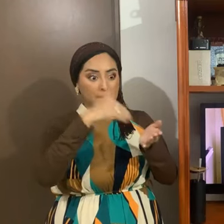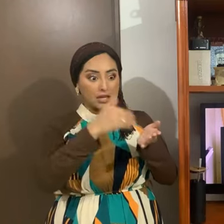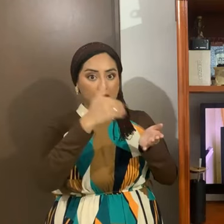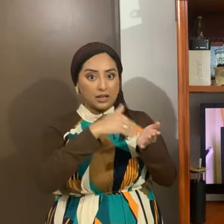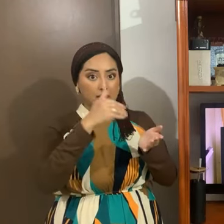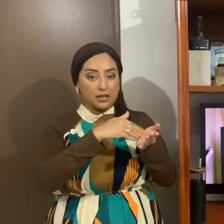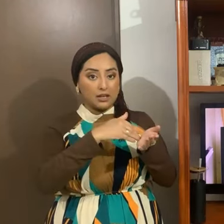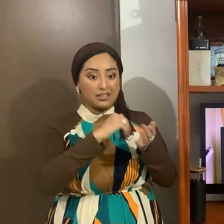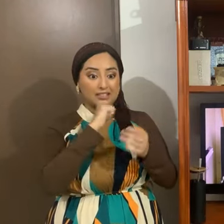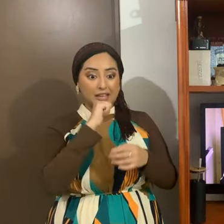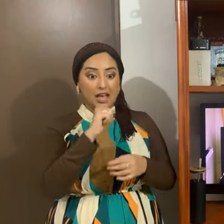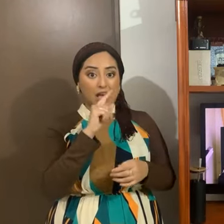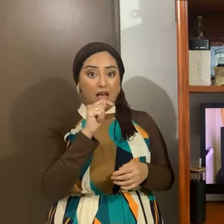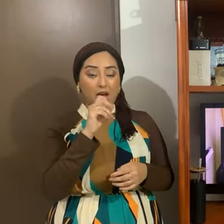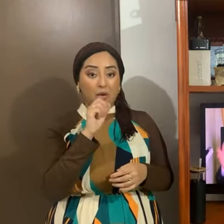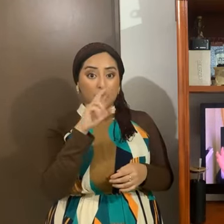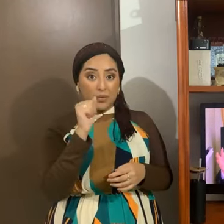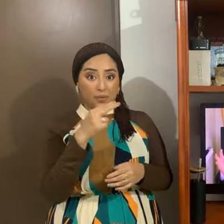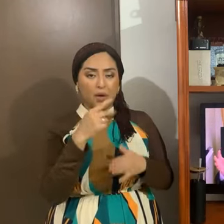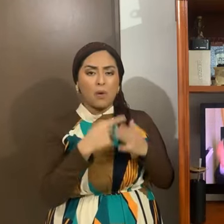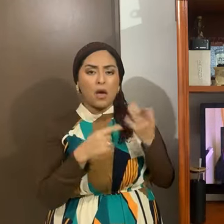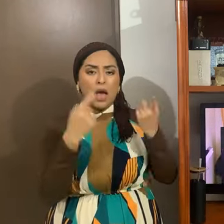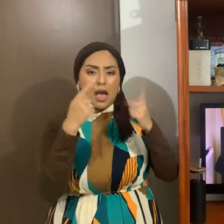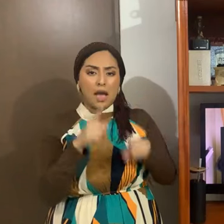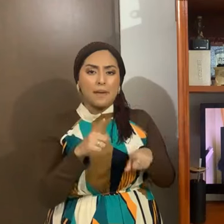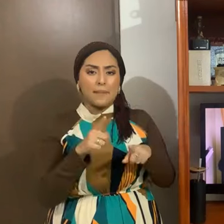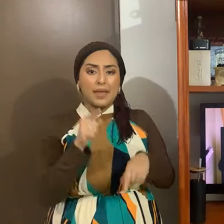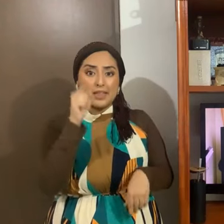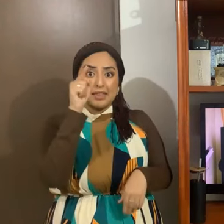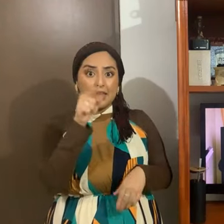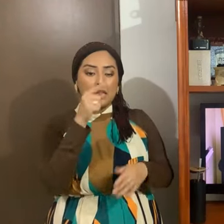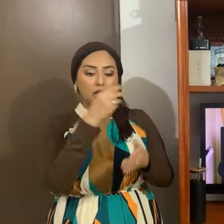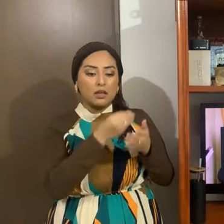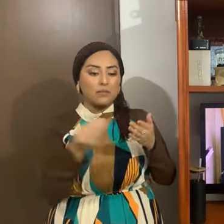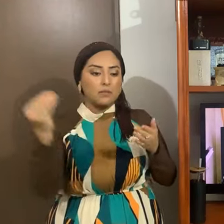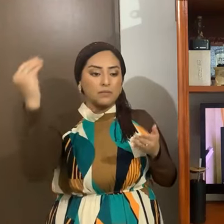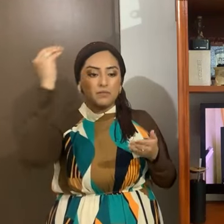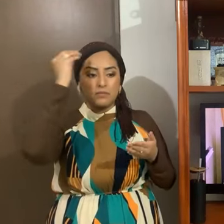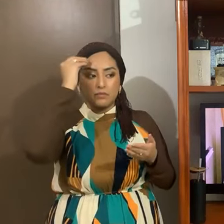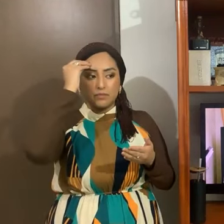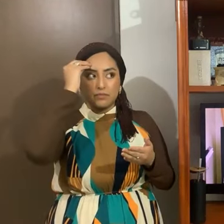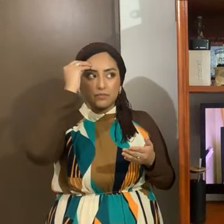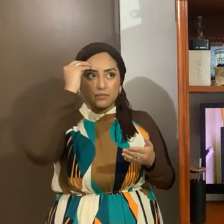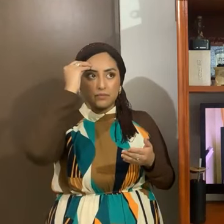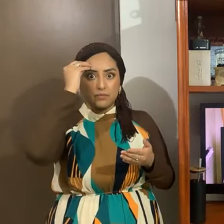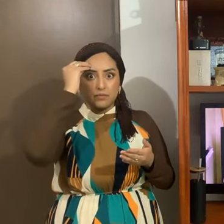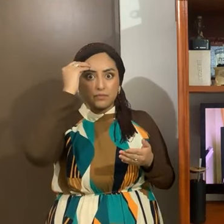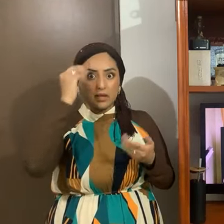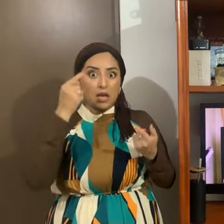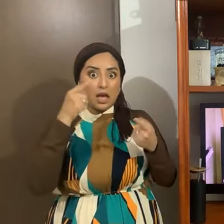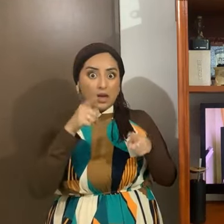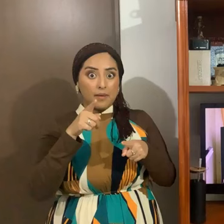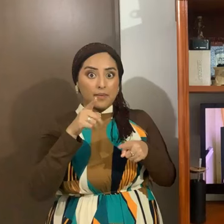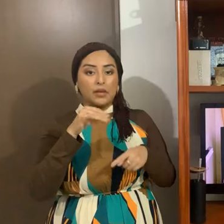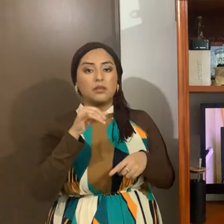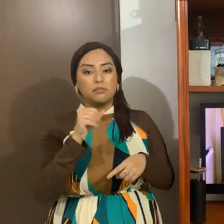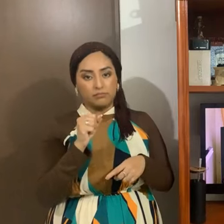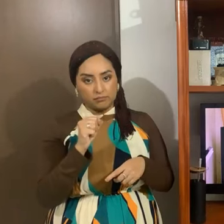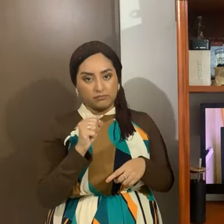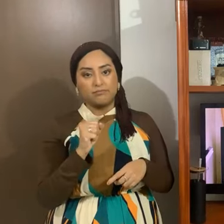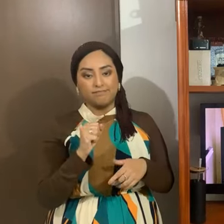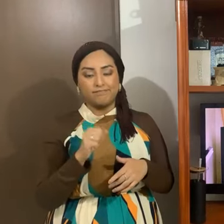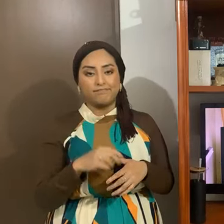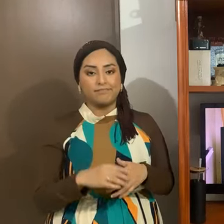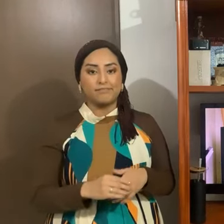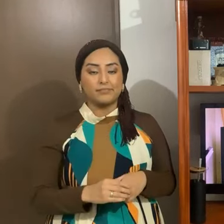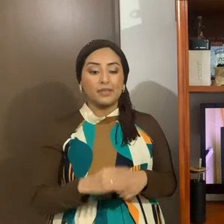que no sean Torah, lo que va a pasar es que eso se va a integrar en su pensamiento. ¿Sucede? Sí, y hasta en lo que menos nos